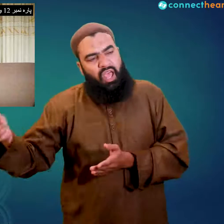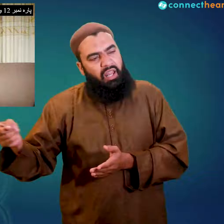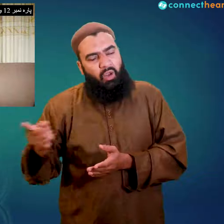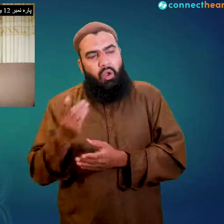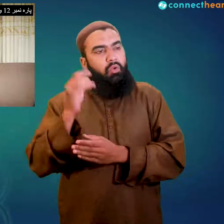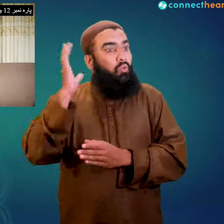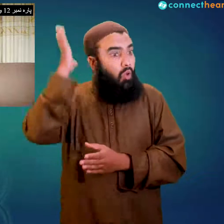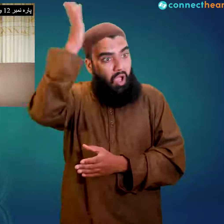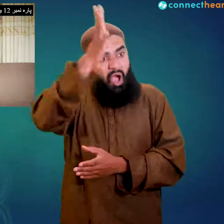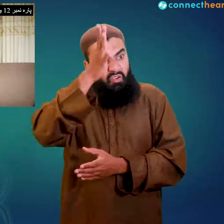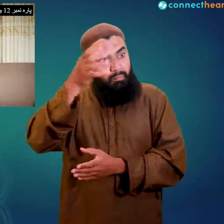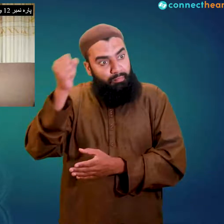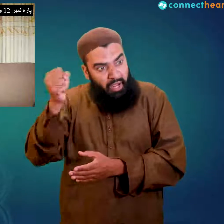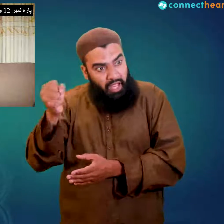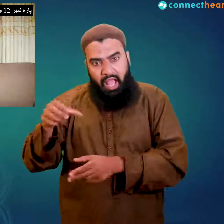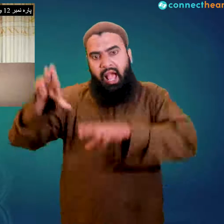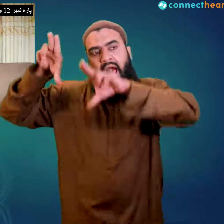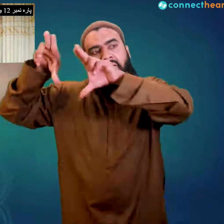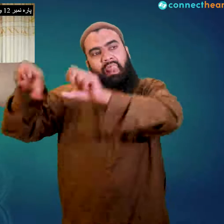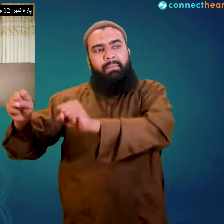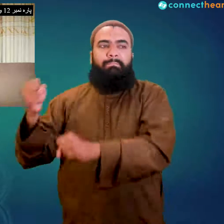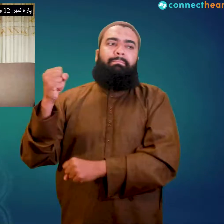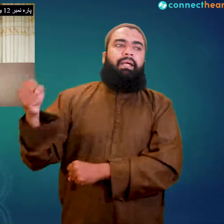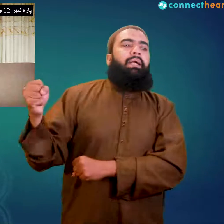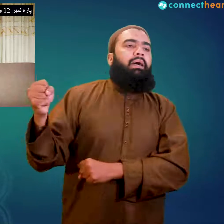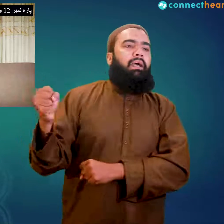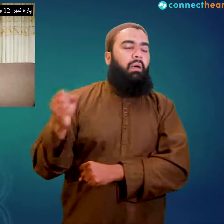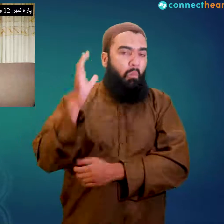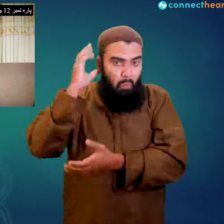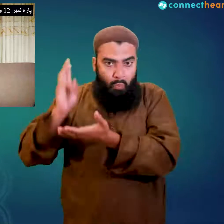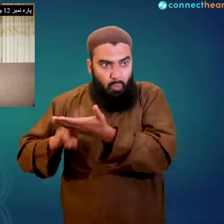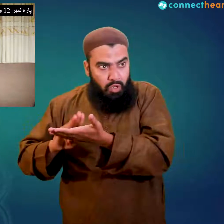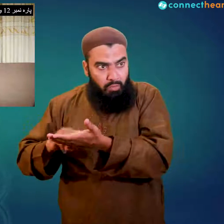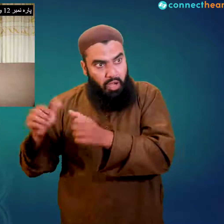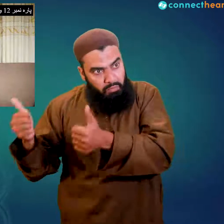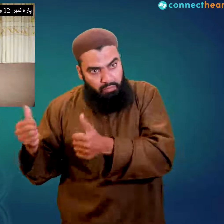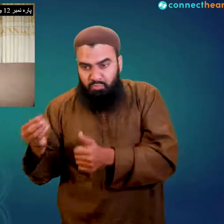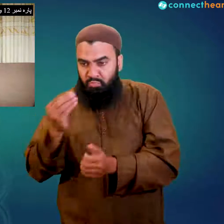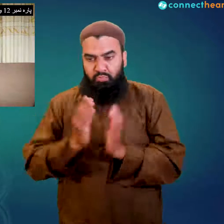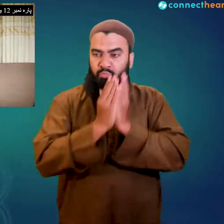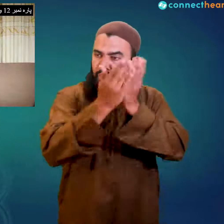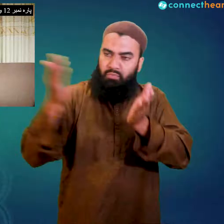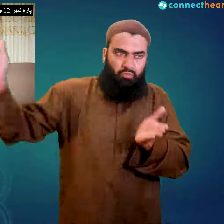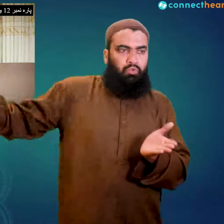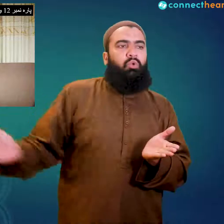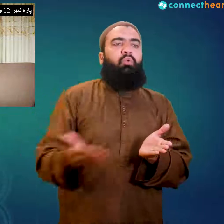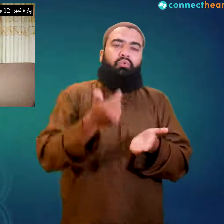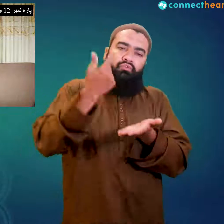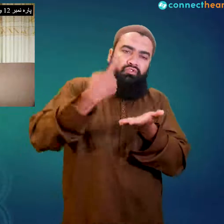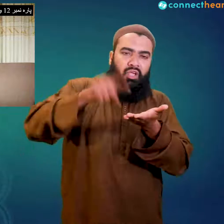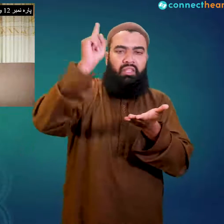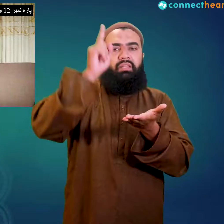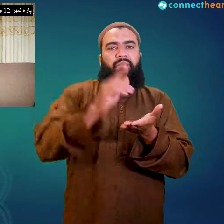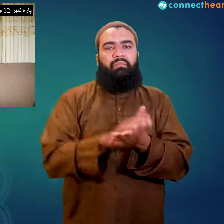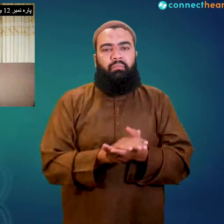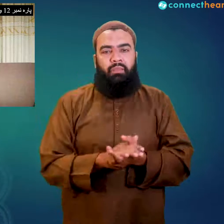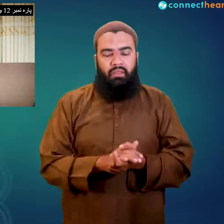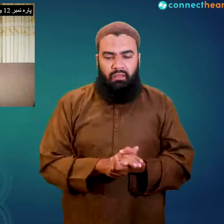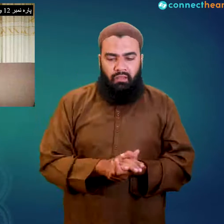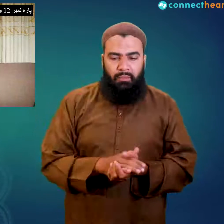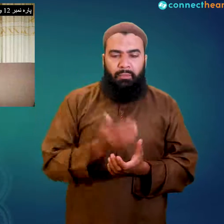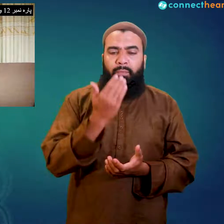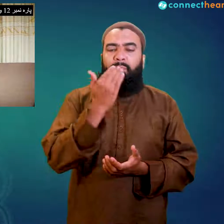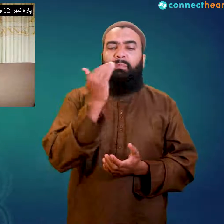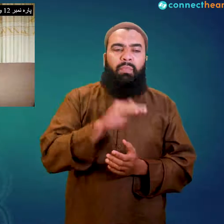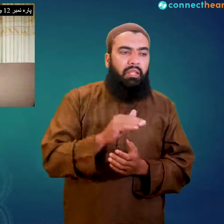علم، آپ ایسی بات نہ کریں جس کا آپ کو علم نہیں، انی اعظک ان تکون من الجاہلین، کہ آپ